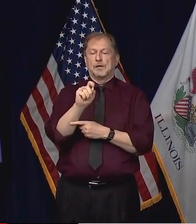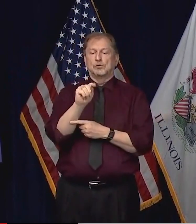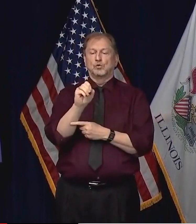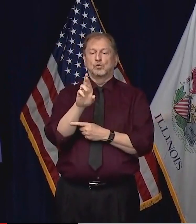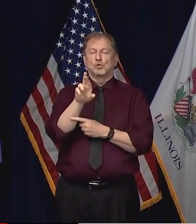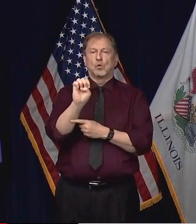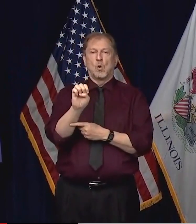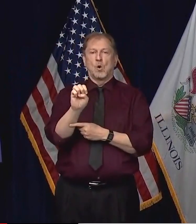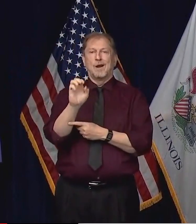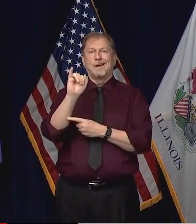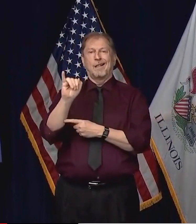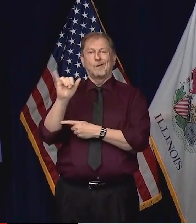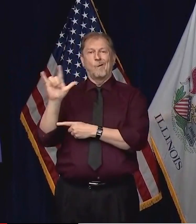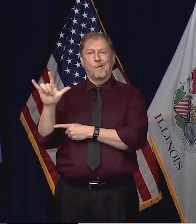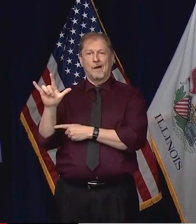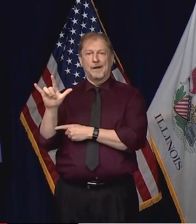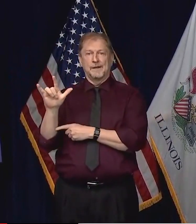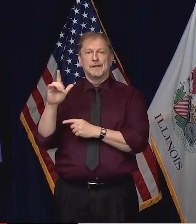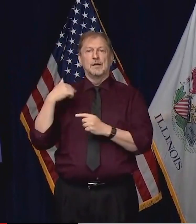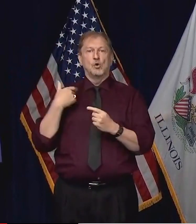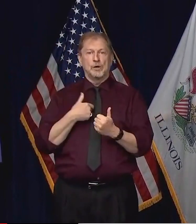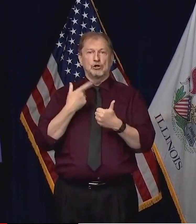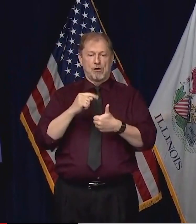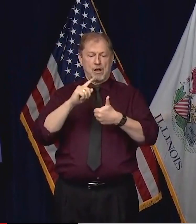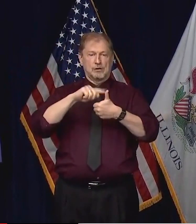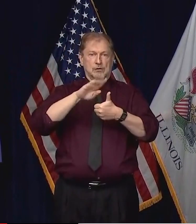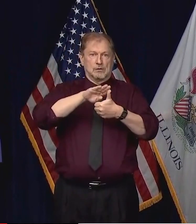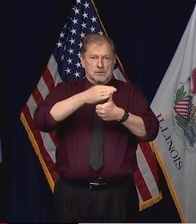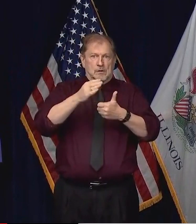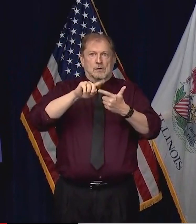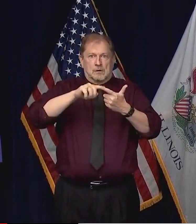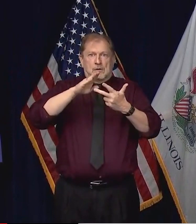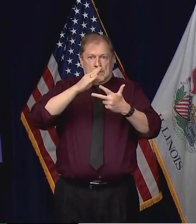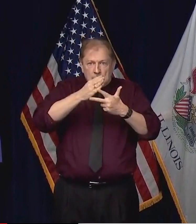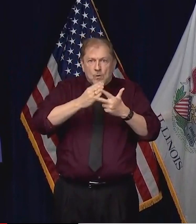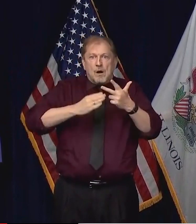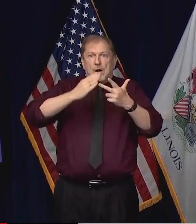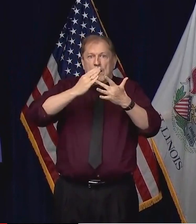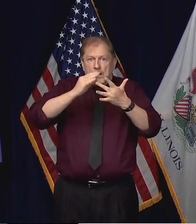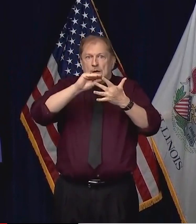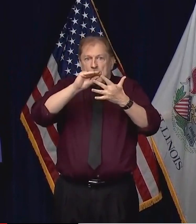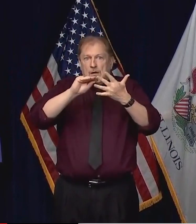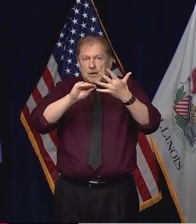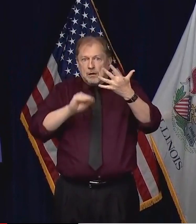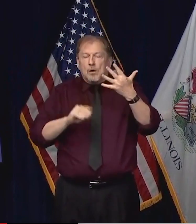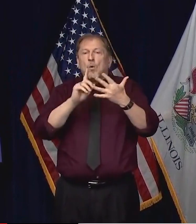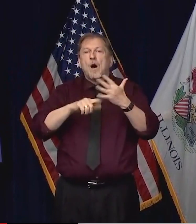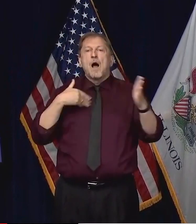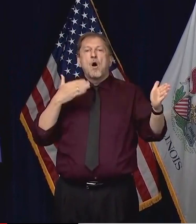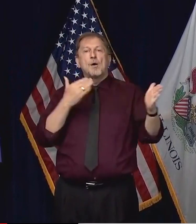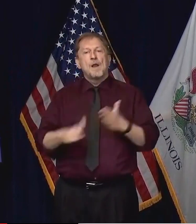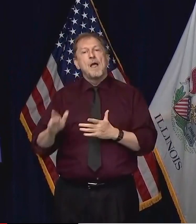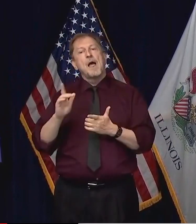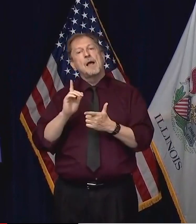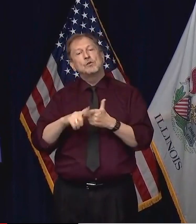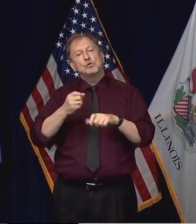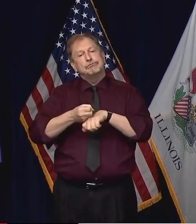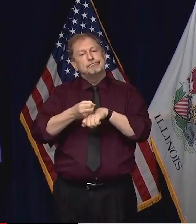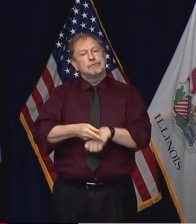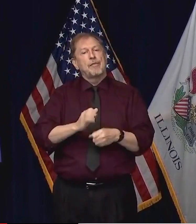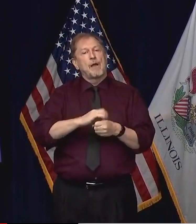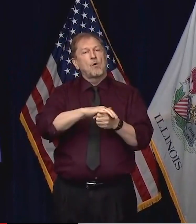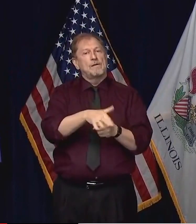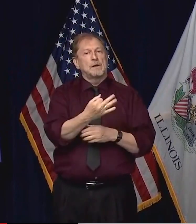다시 찾는 활성화 단계로 50명 이내 모든 모임이 허용되고 식당과 바, 헬스클럽, 어린이집 등이 문을 열 수